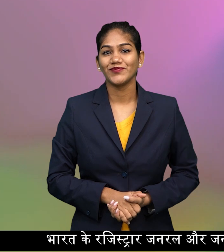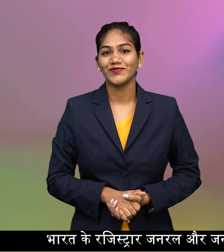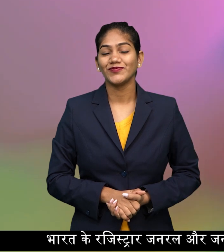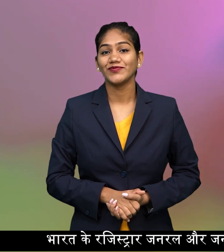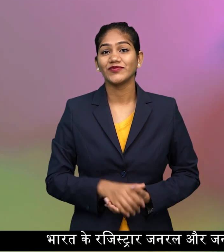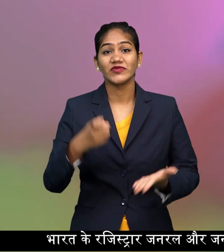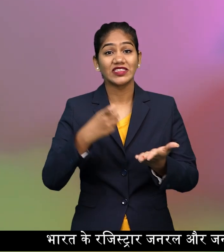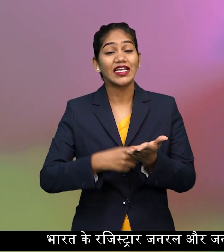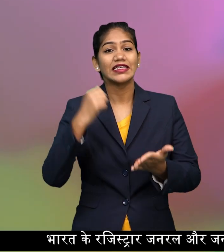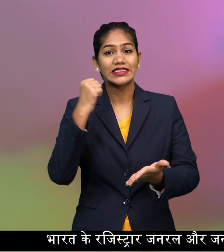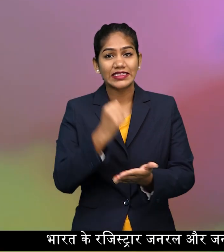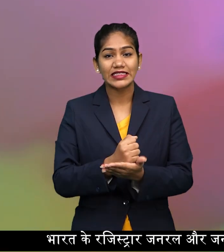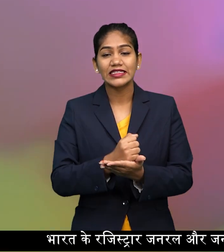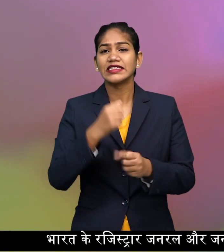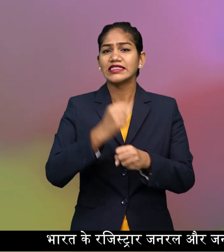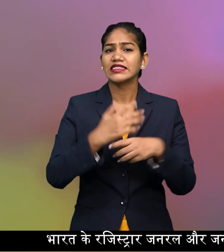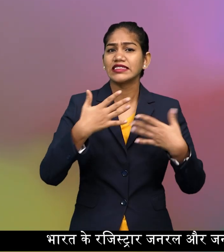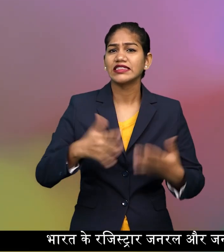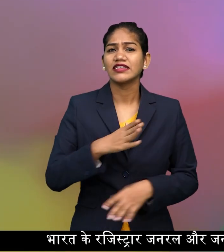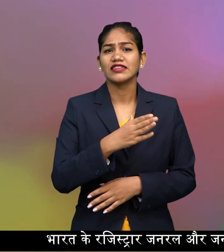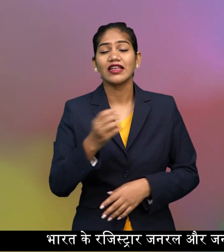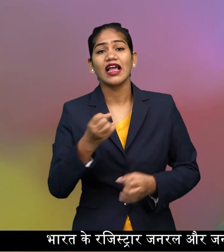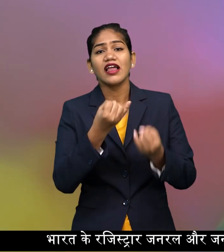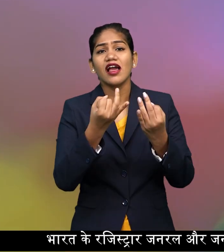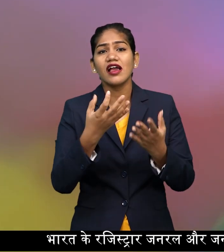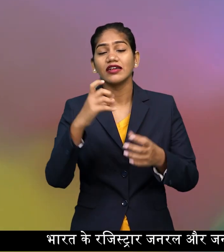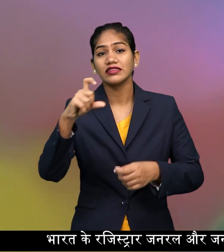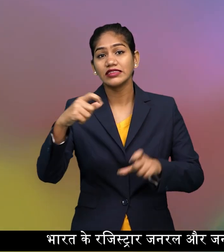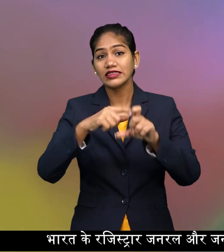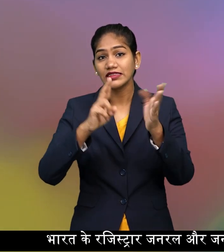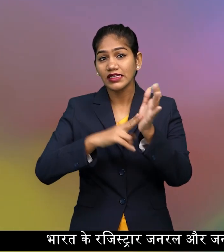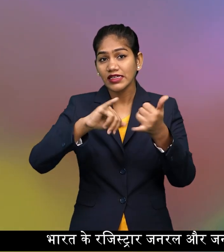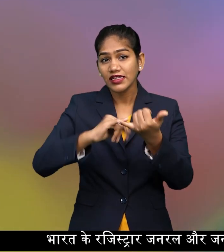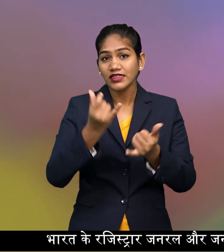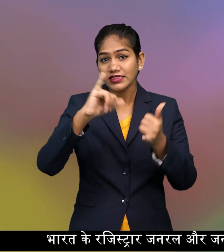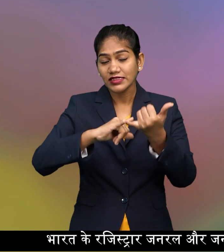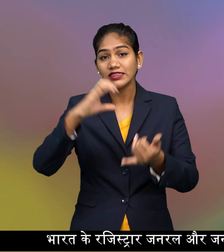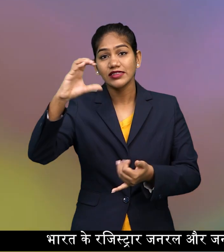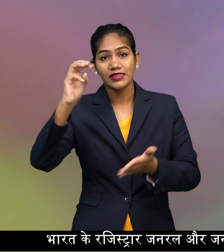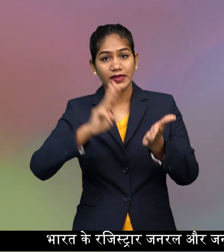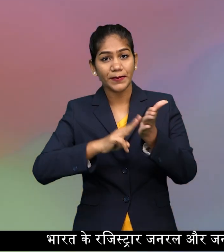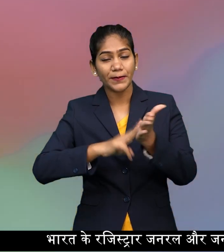भारत के रजिस्ट्रार जनरल और जनगणना आयोग इस जानकारी के संग्रह और